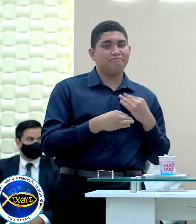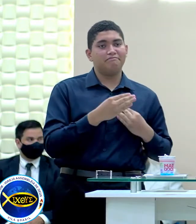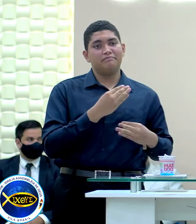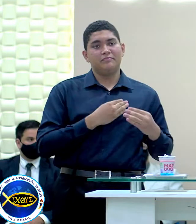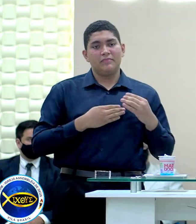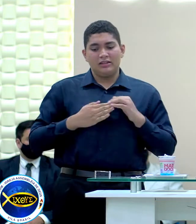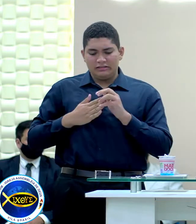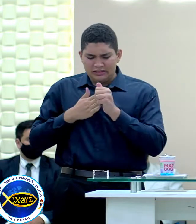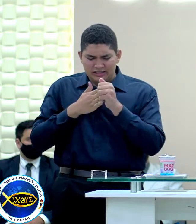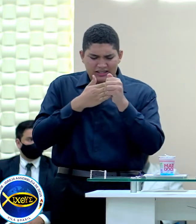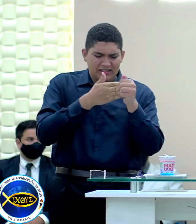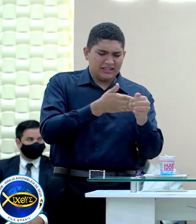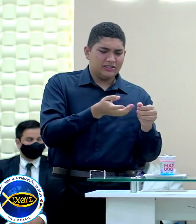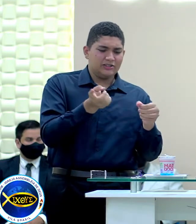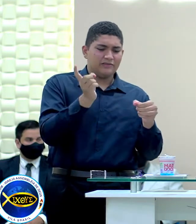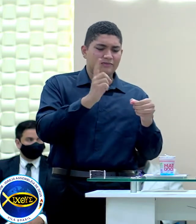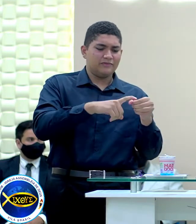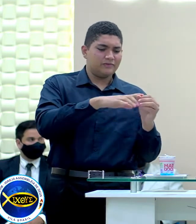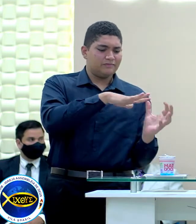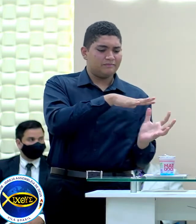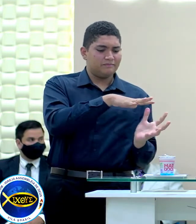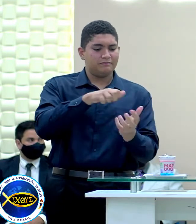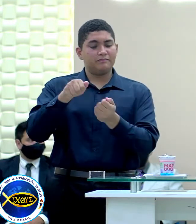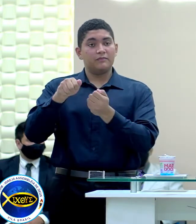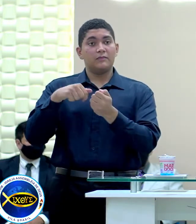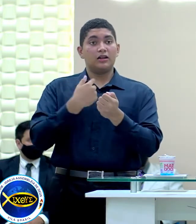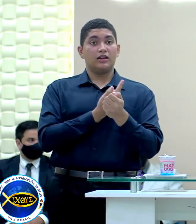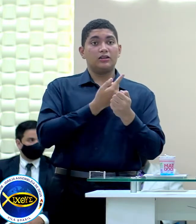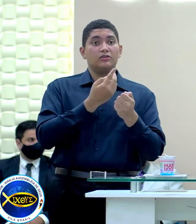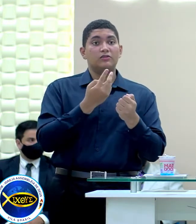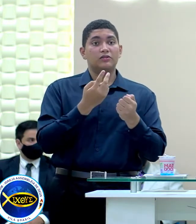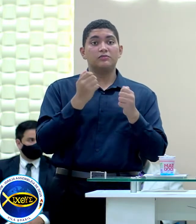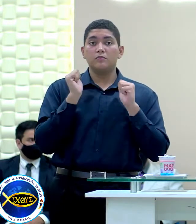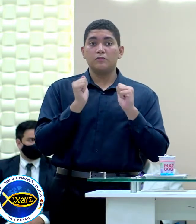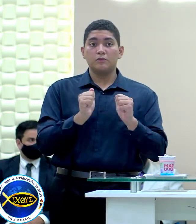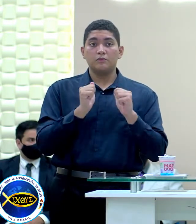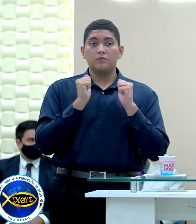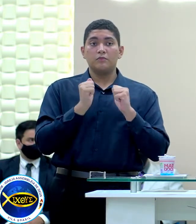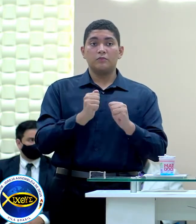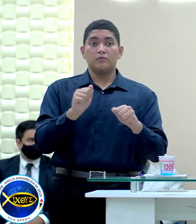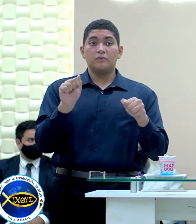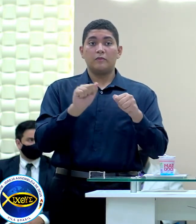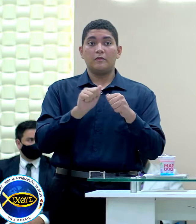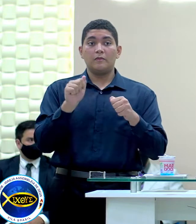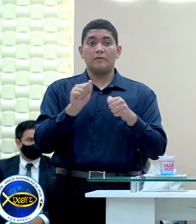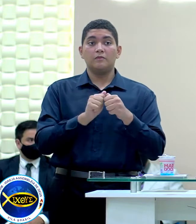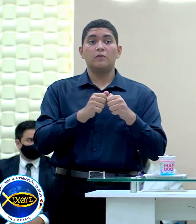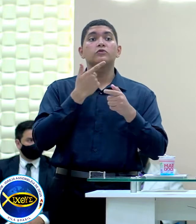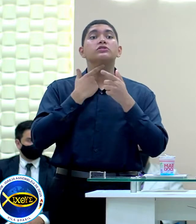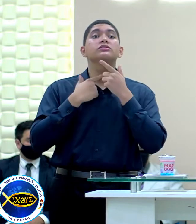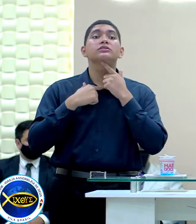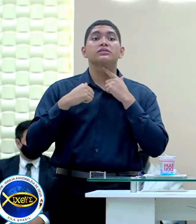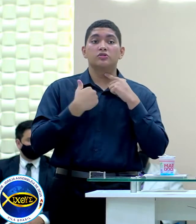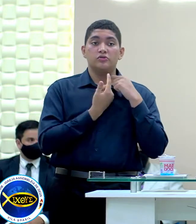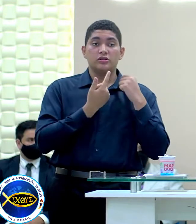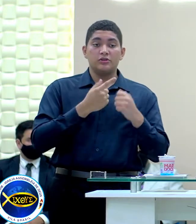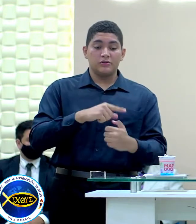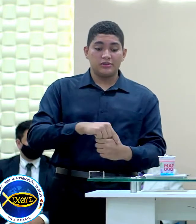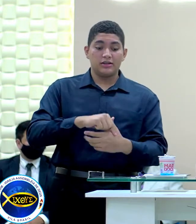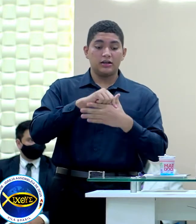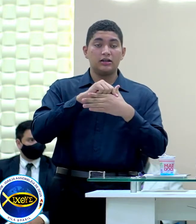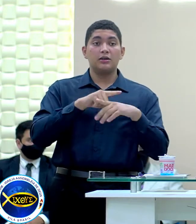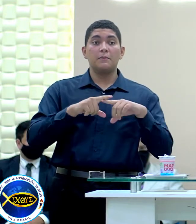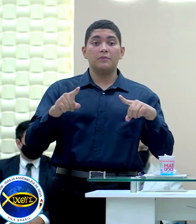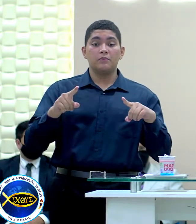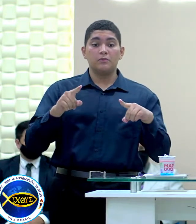levar de volta ao mundo, para que nós possamos satisfazer os desejos da carne. Quando olhamos para a palavra do